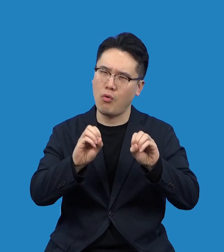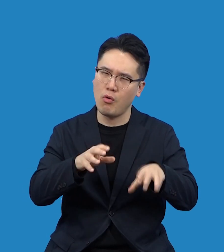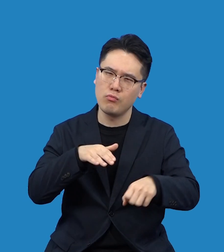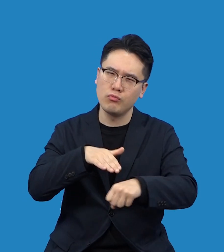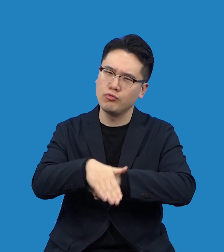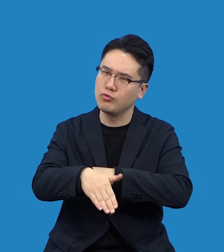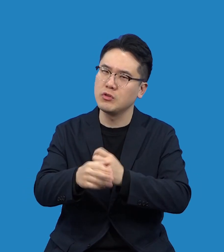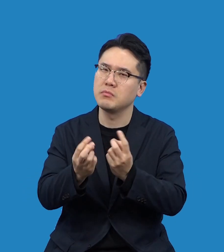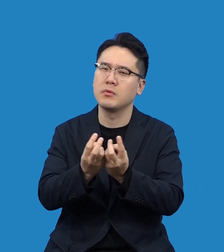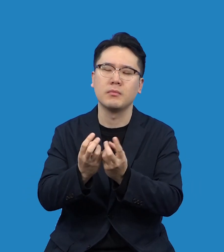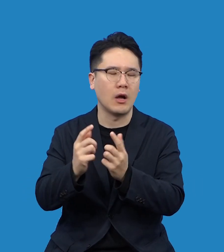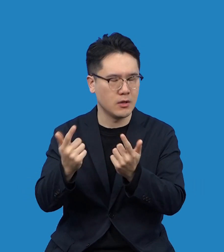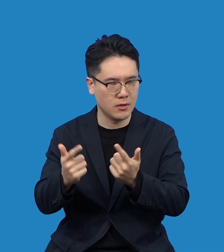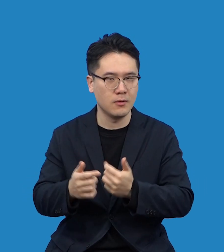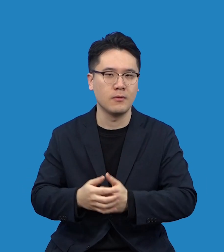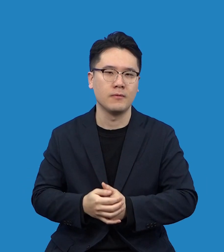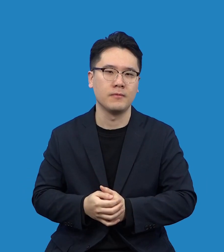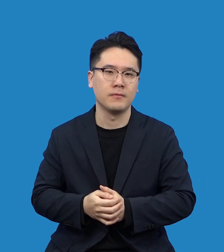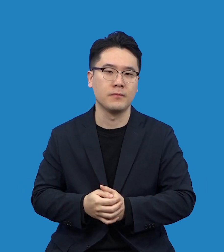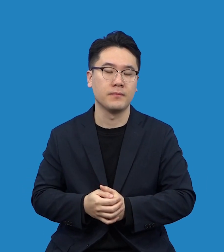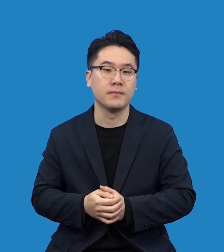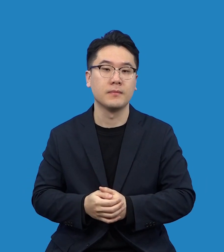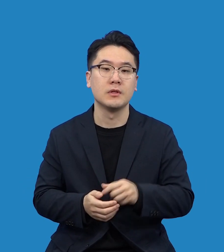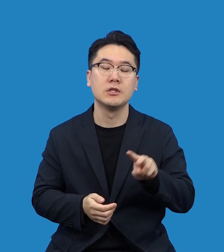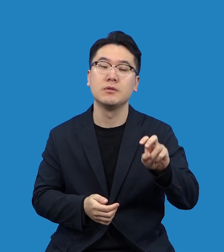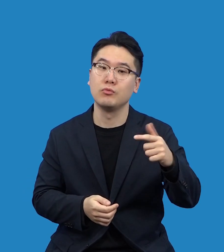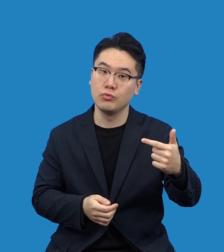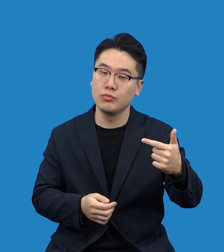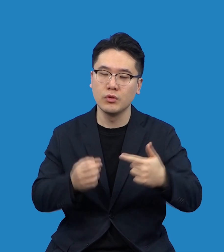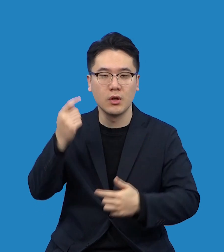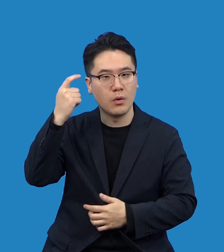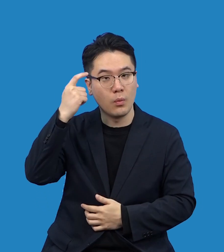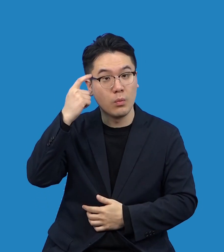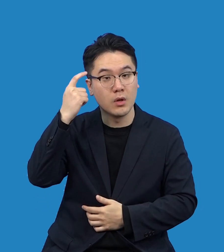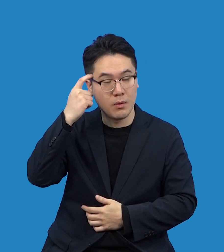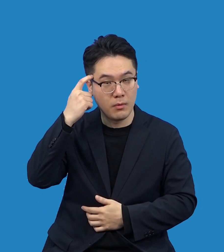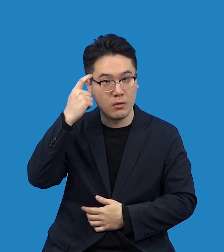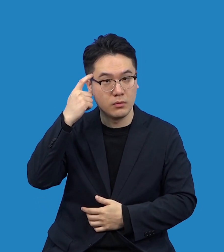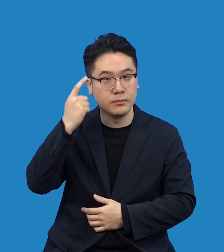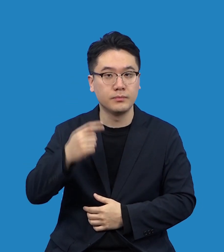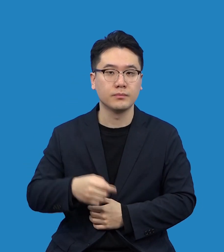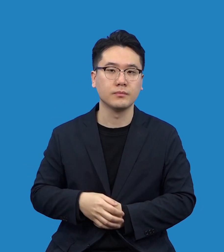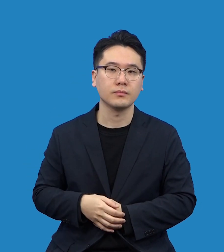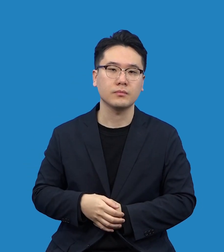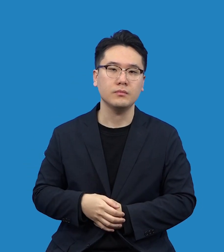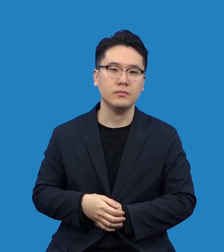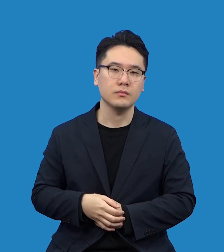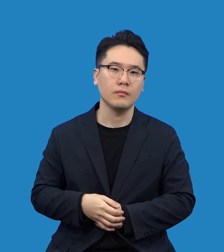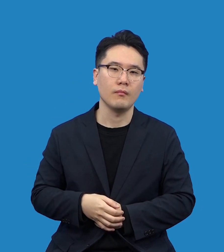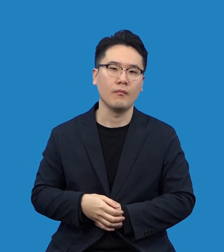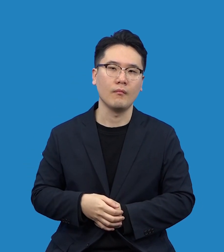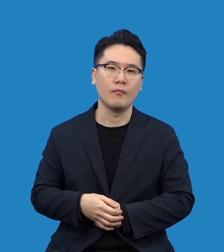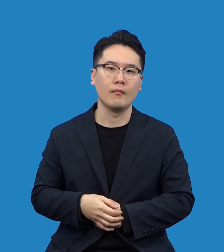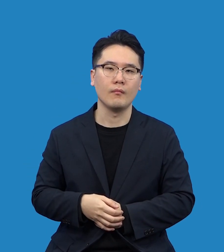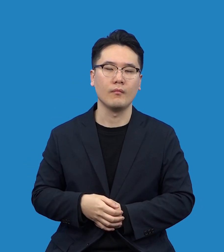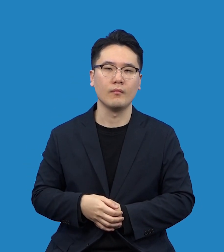보면 왜냐하면 호티, 왜냐하면 우리 성경에 번역 생략도 있죠.